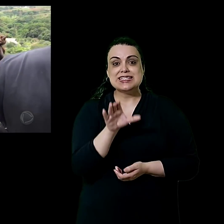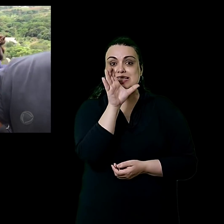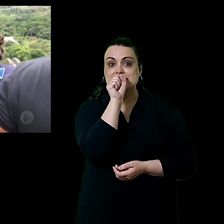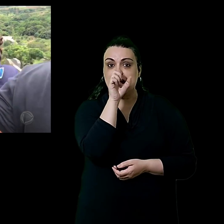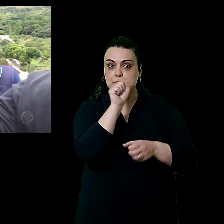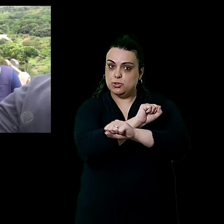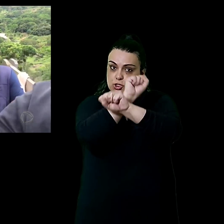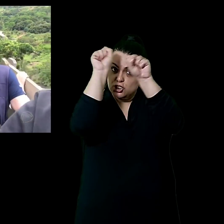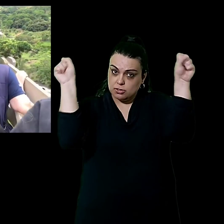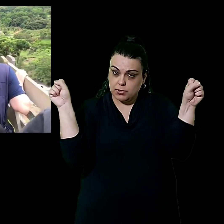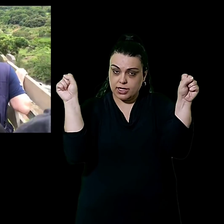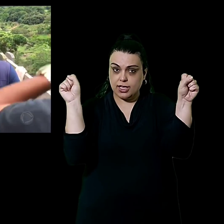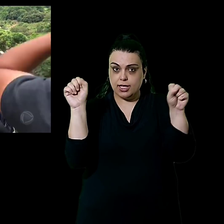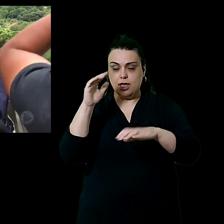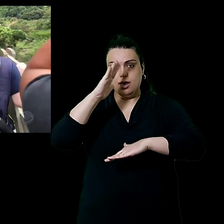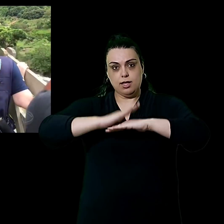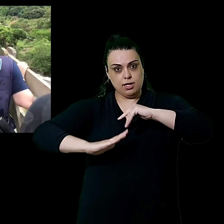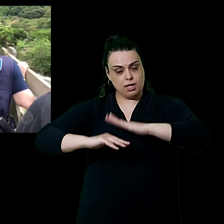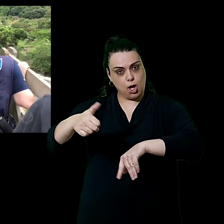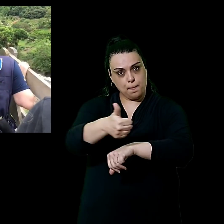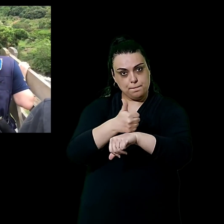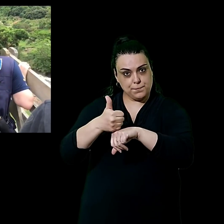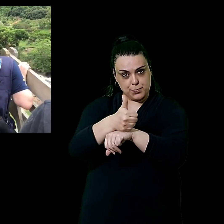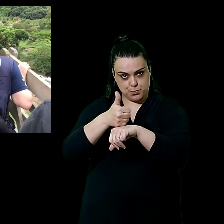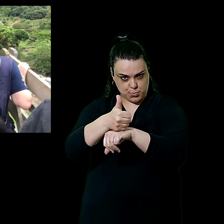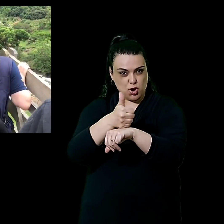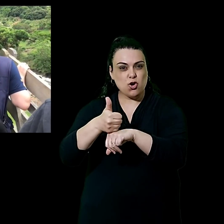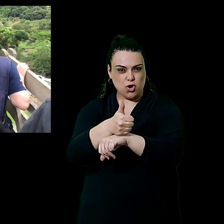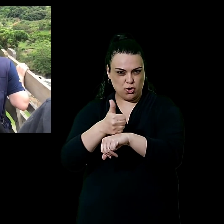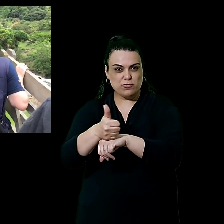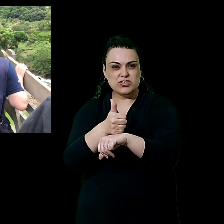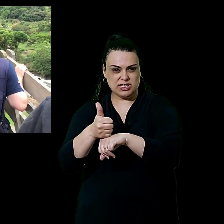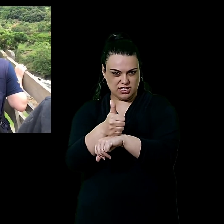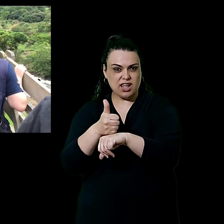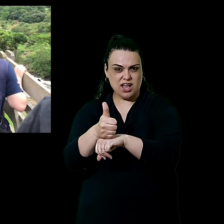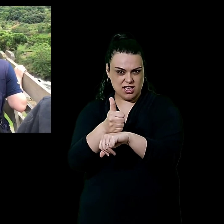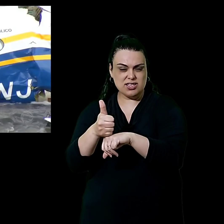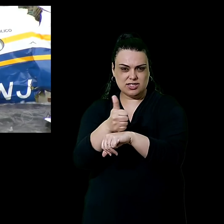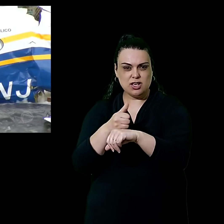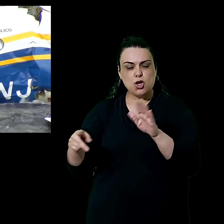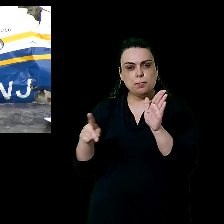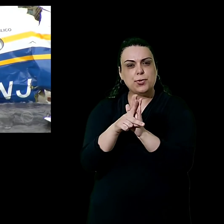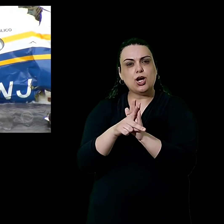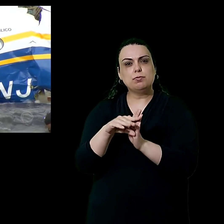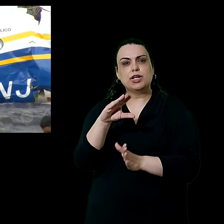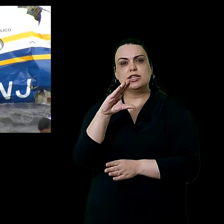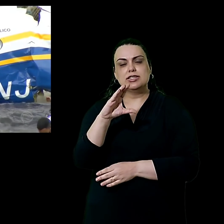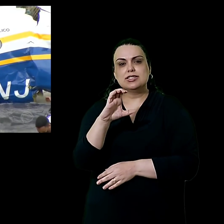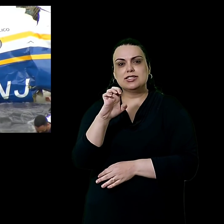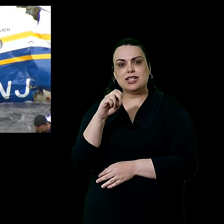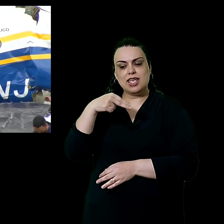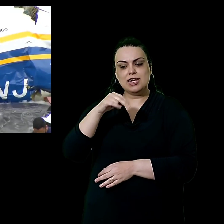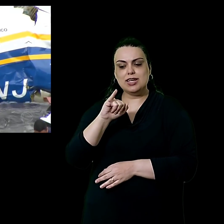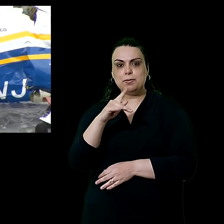sábado, técnicos do Centro de Investigação e Prevenção de Acidentes Aeronáuticos, o